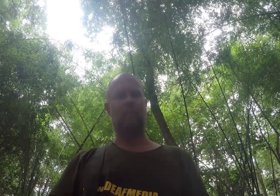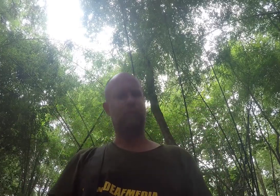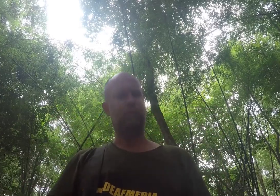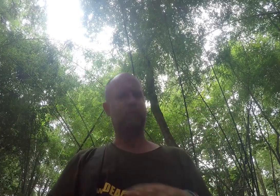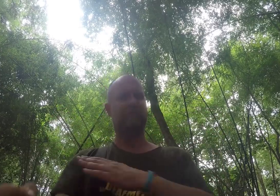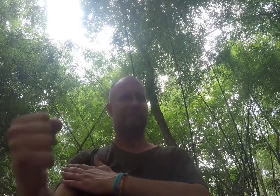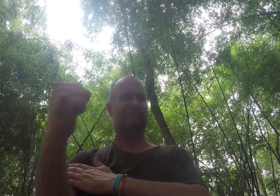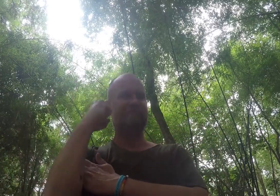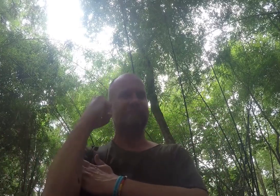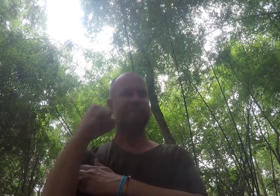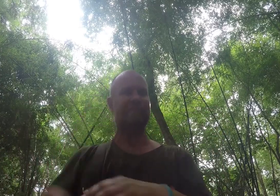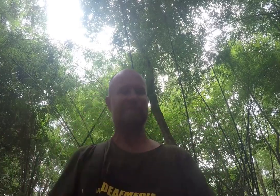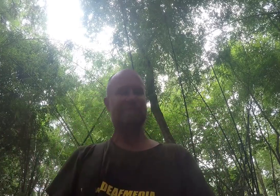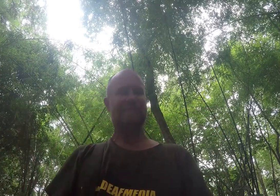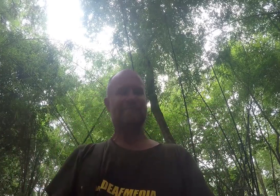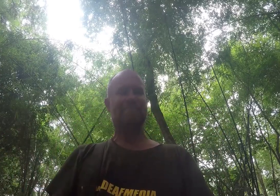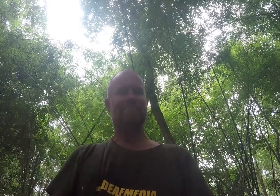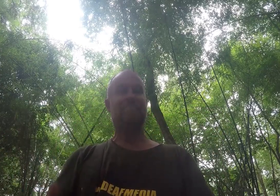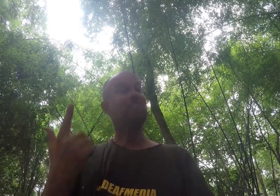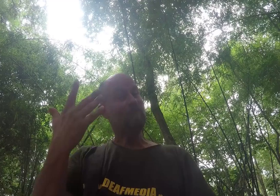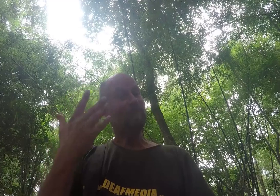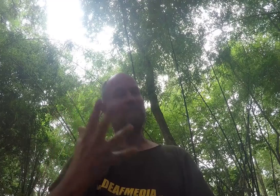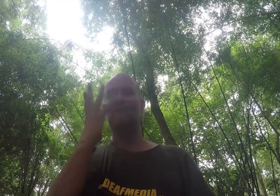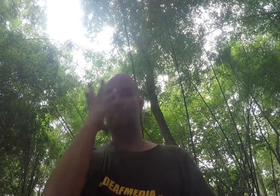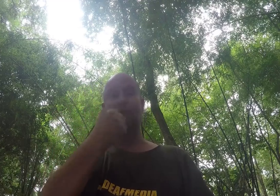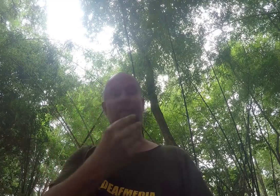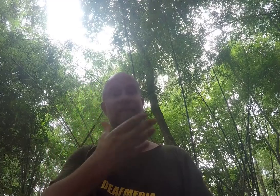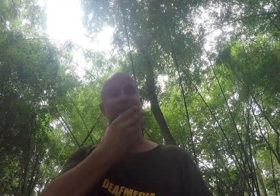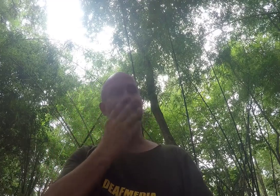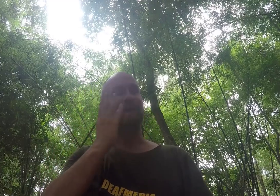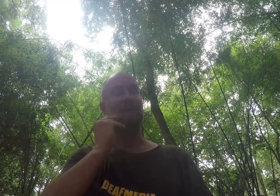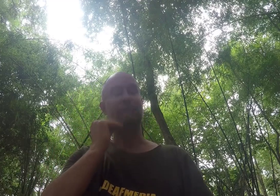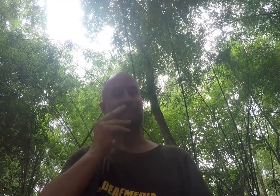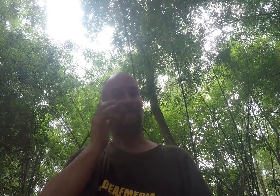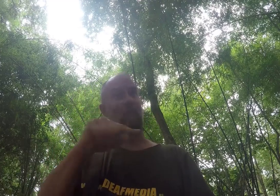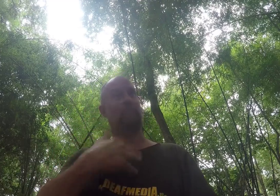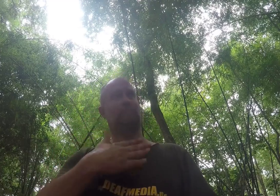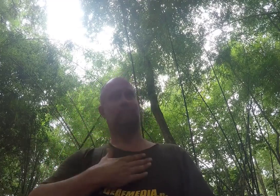wie hier. Eine wirklich interessante Erfahrung war das hier.